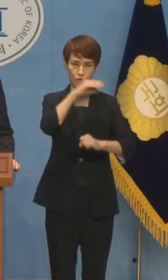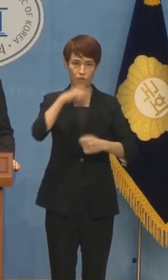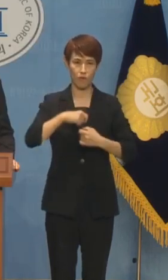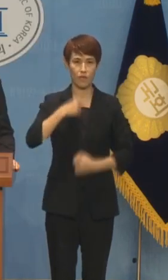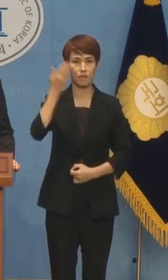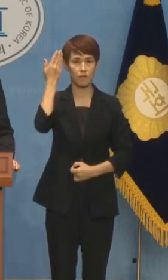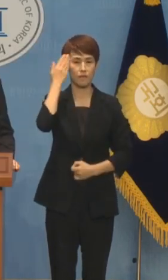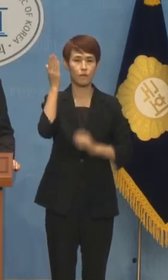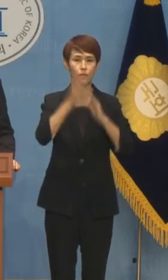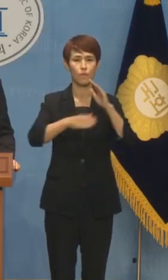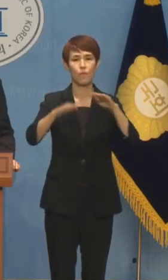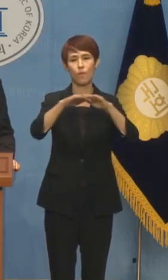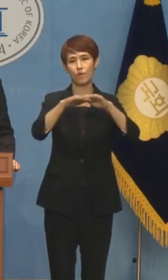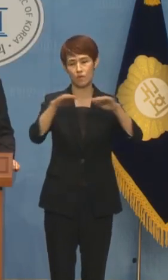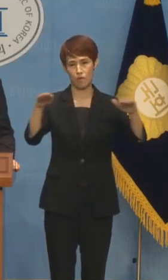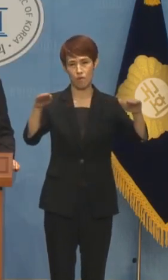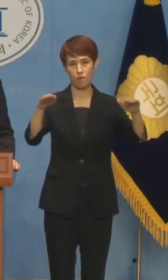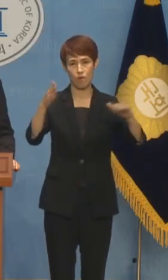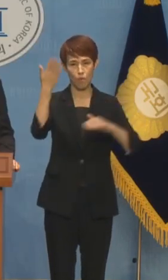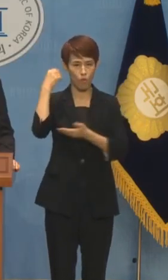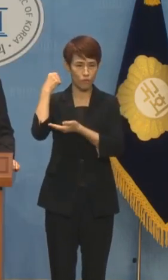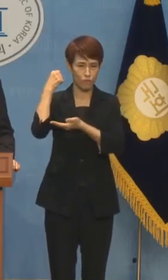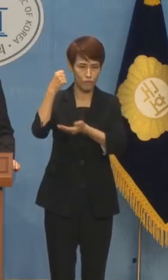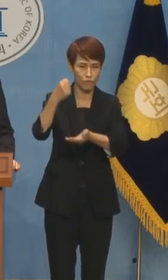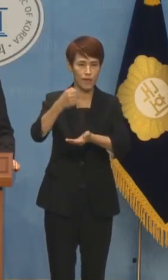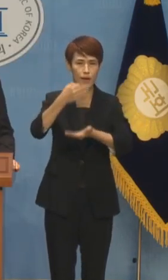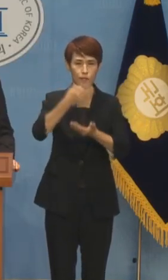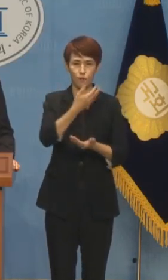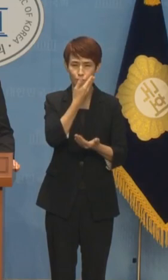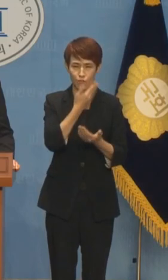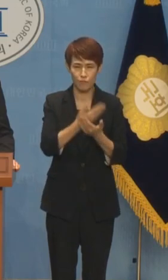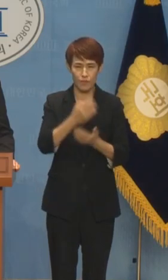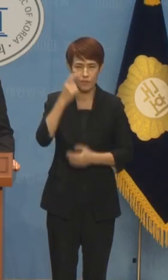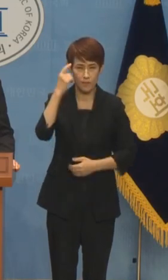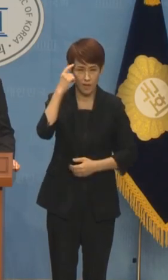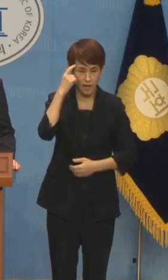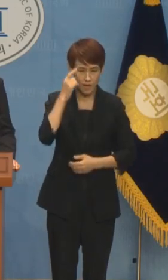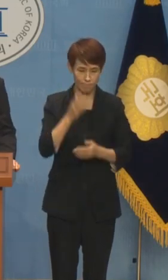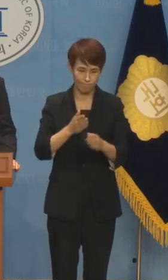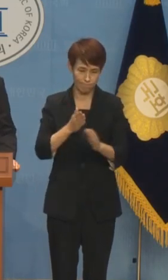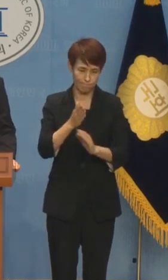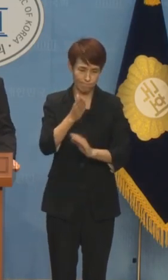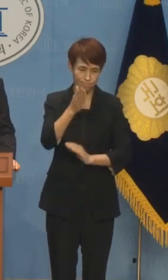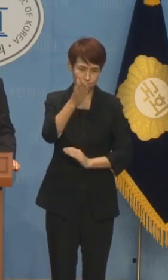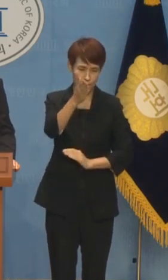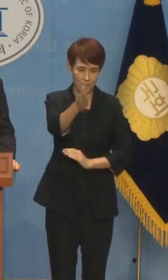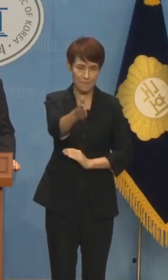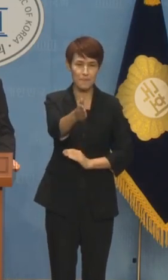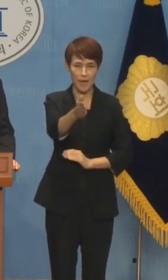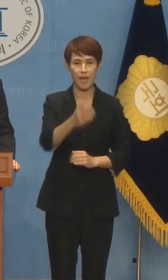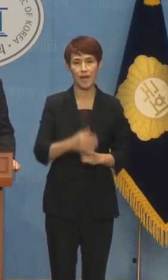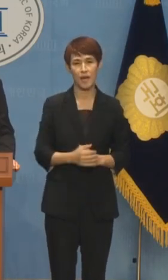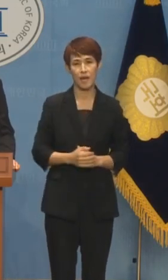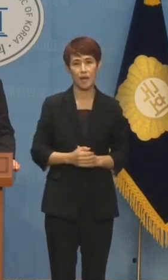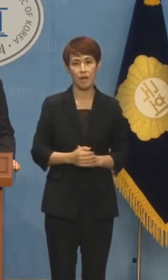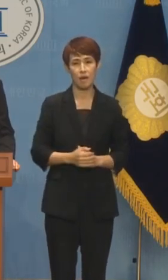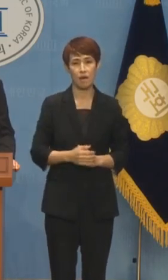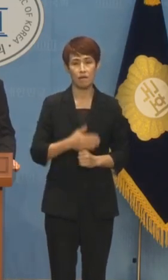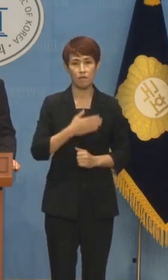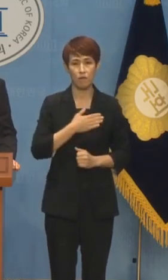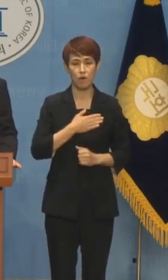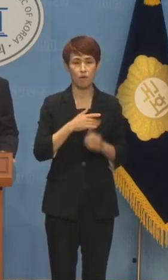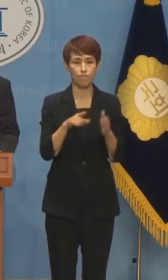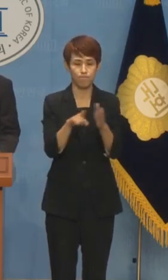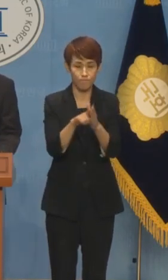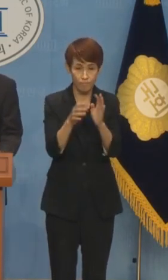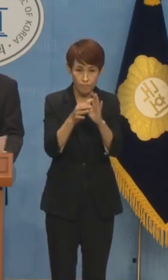상식과 공정 등 보수주의의 가치를 신념처럼 믿는 외길 인생을 살아왔습니다. 그러한 제 믿음과